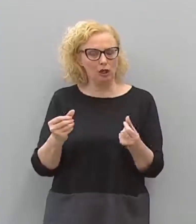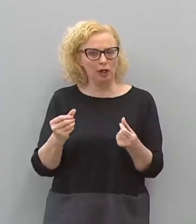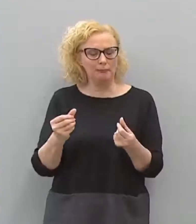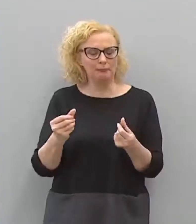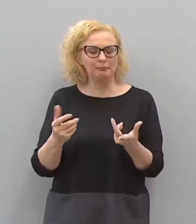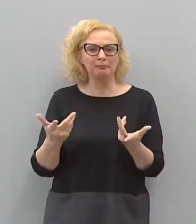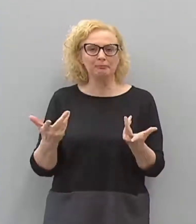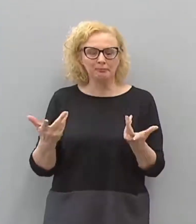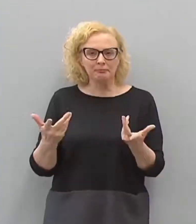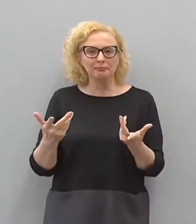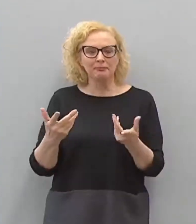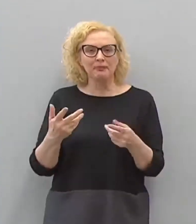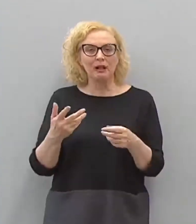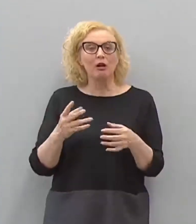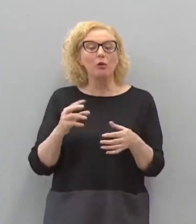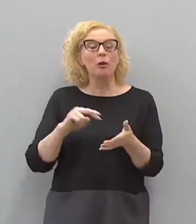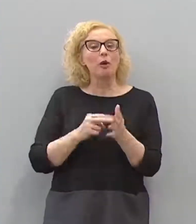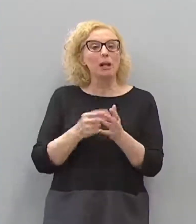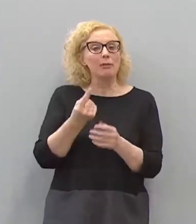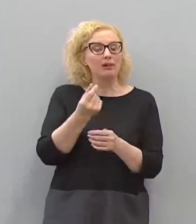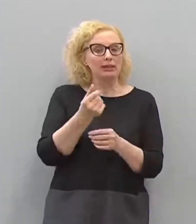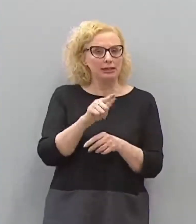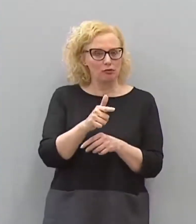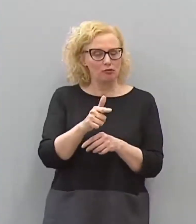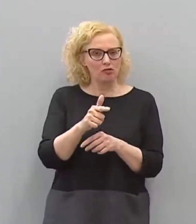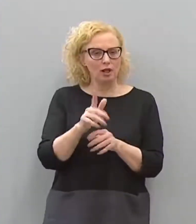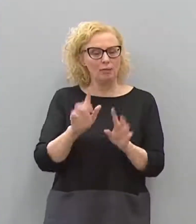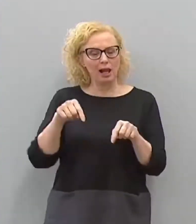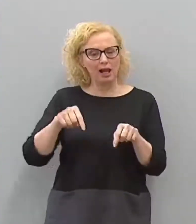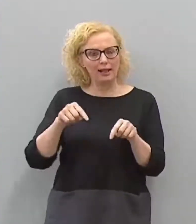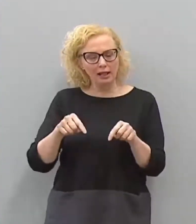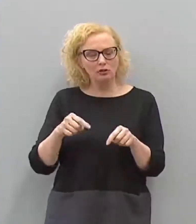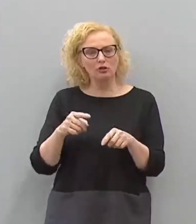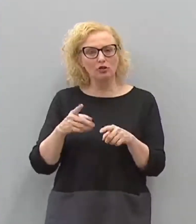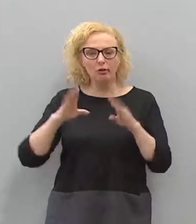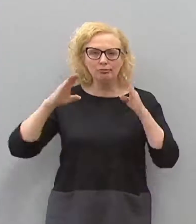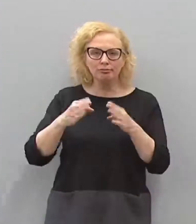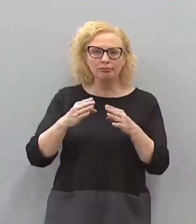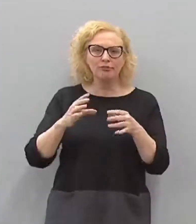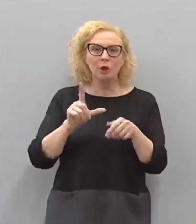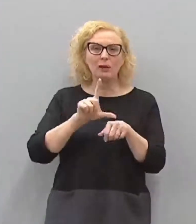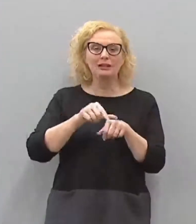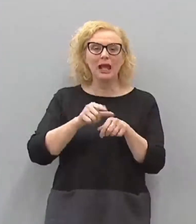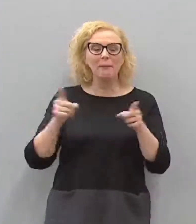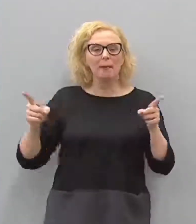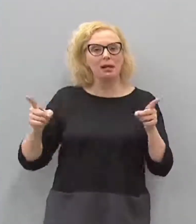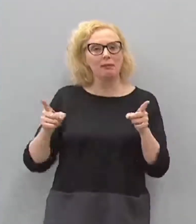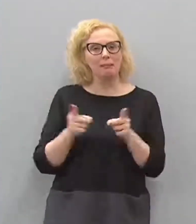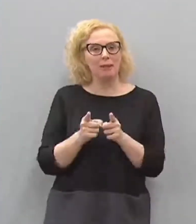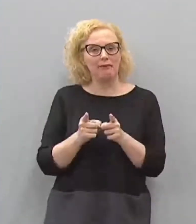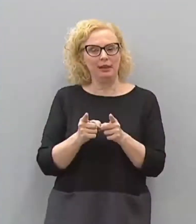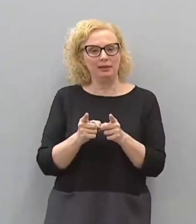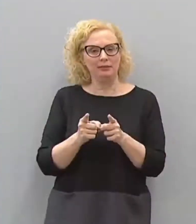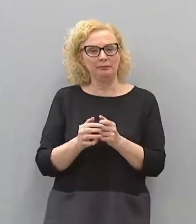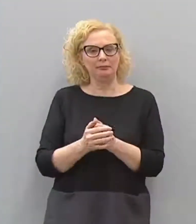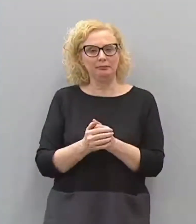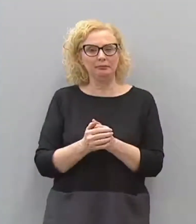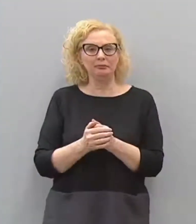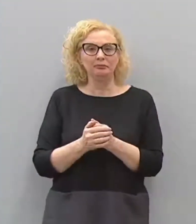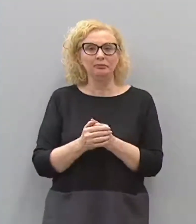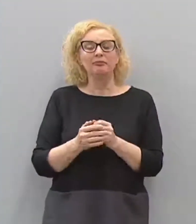su queste opere qui stiamo lavorando per accorciare i tempi e chiaro che è una norma